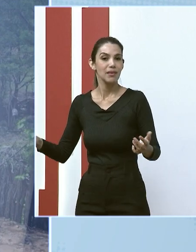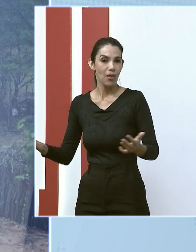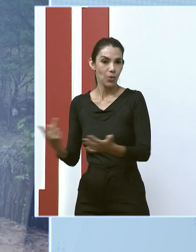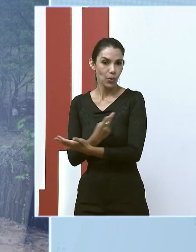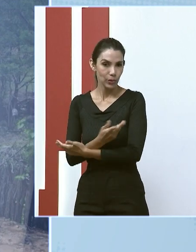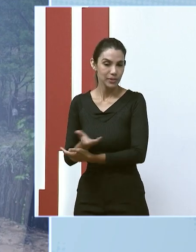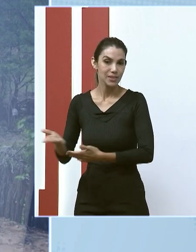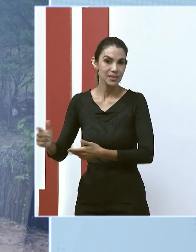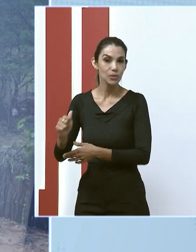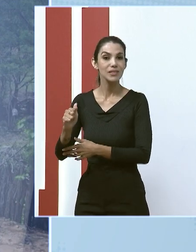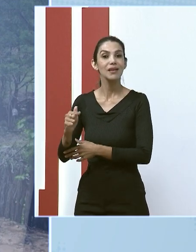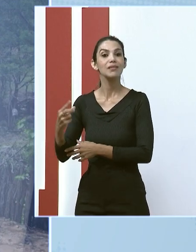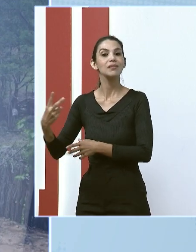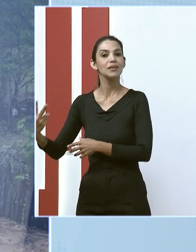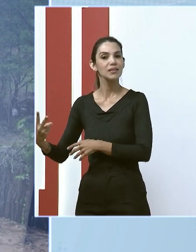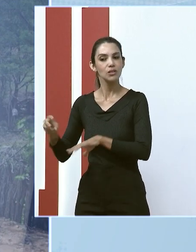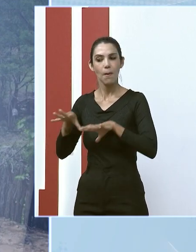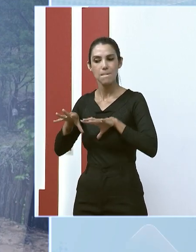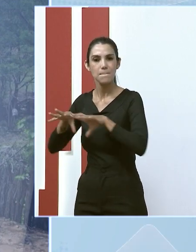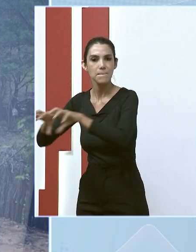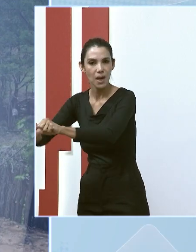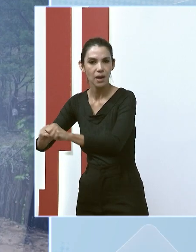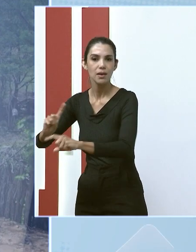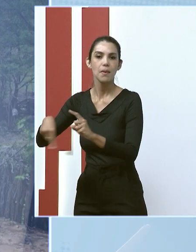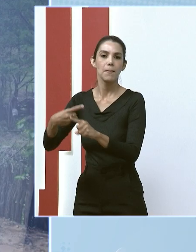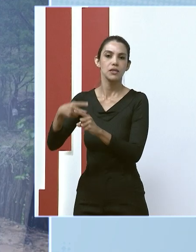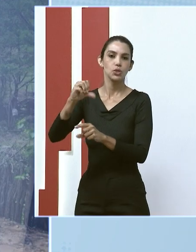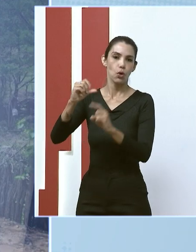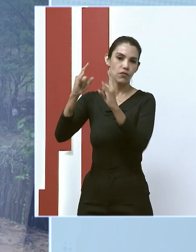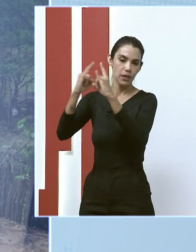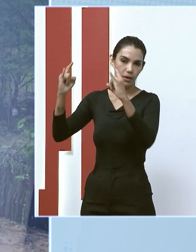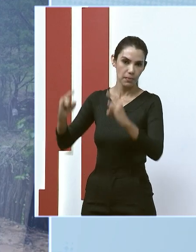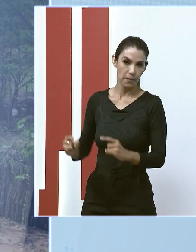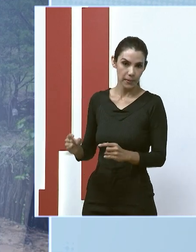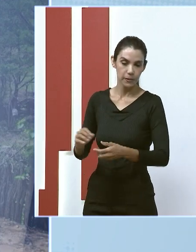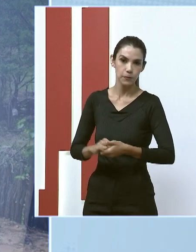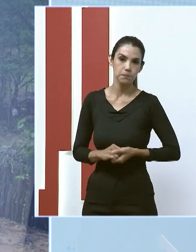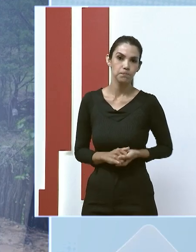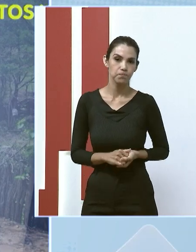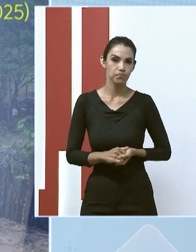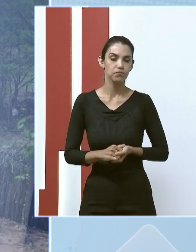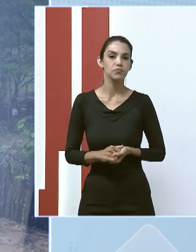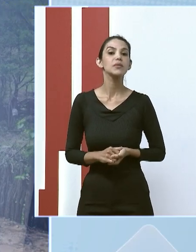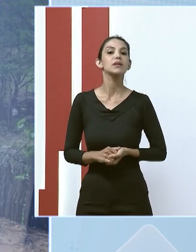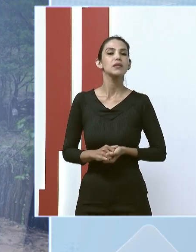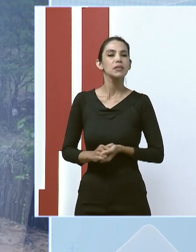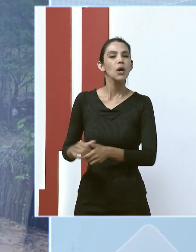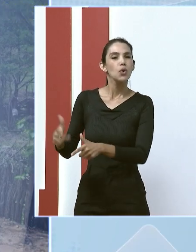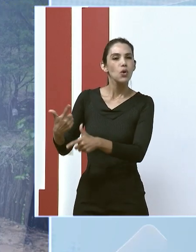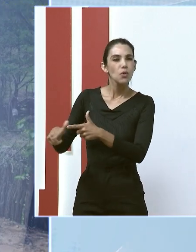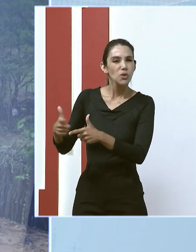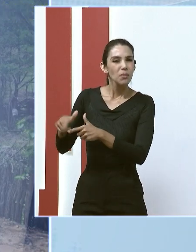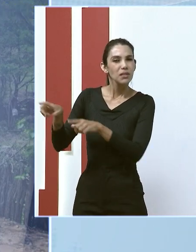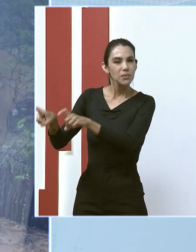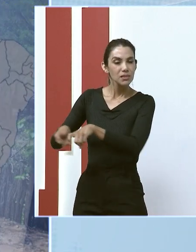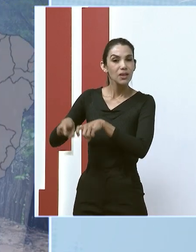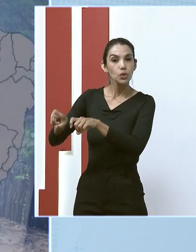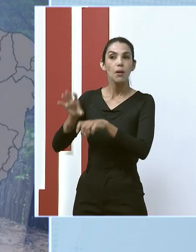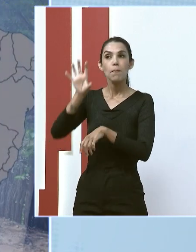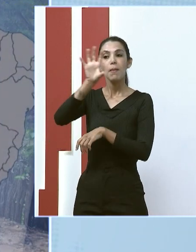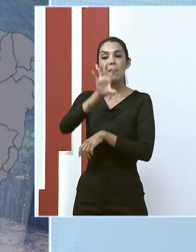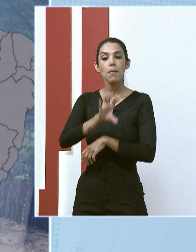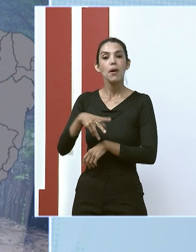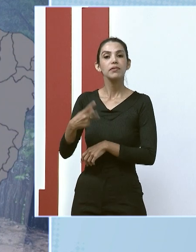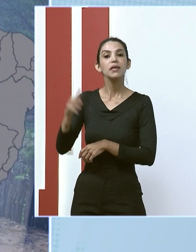com 72 ocupações e 9 acampamentos. Se analisarmos os conflitos no campo de 2025 por região no Brasil,